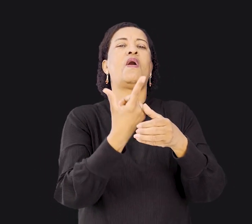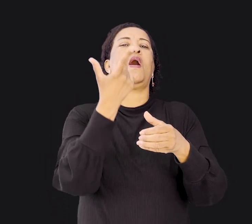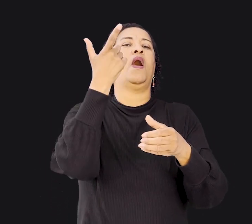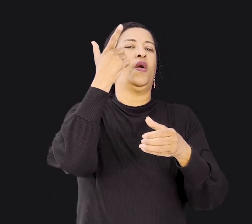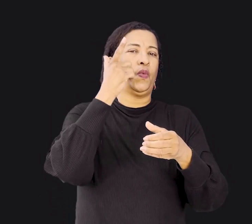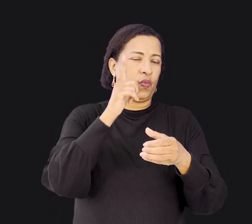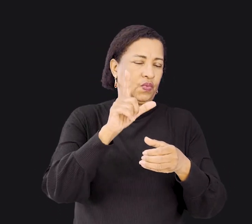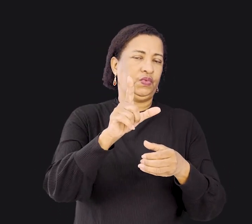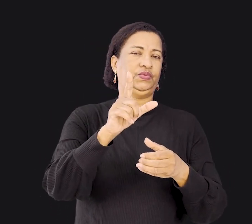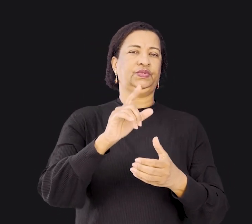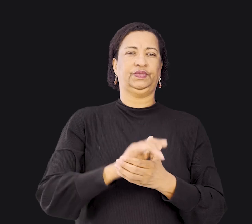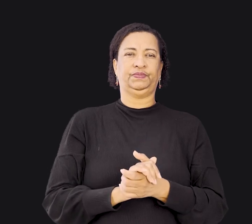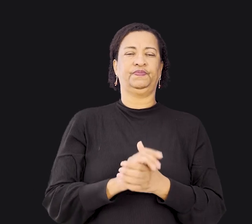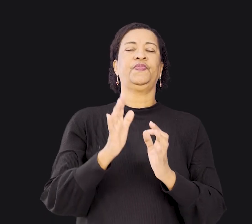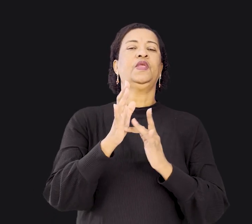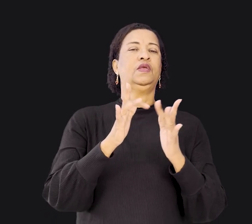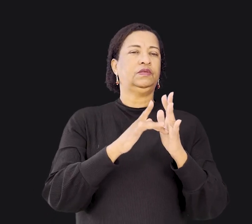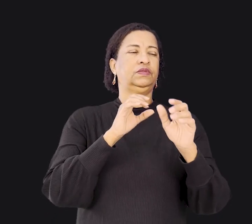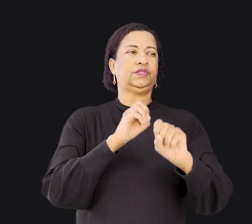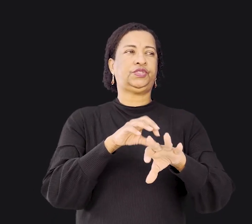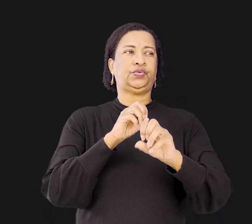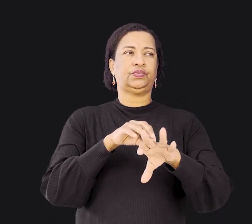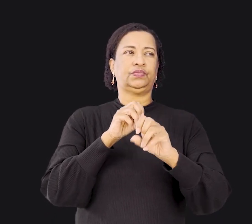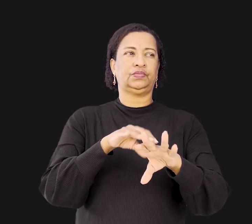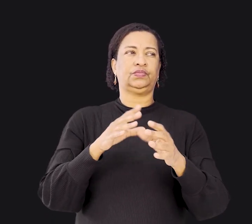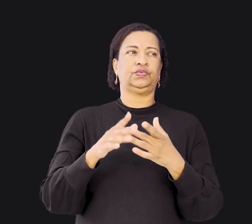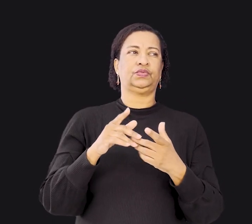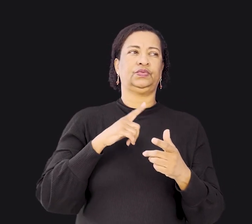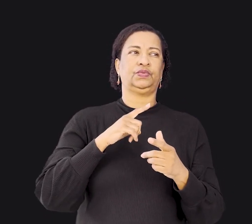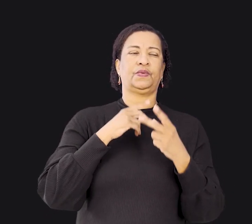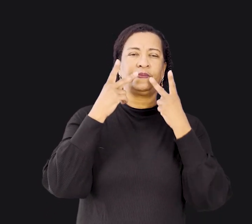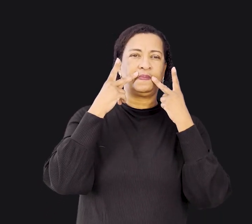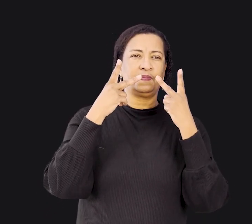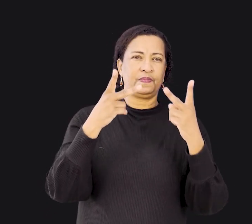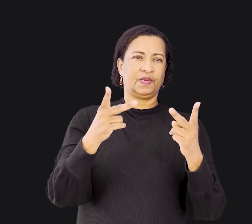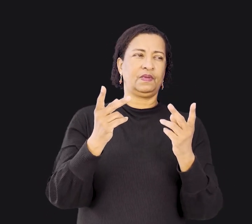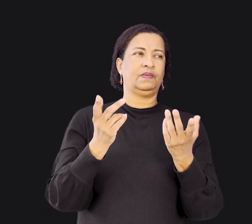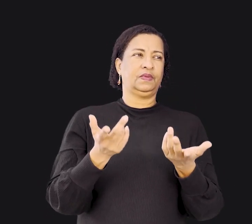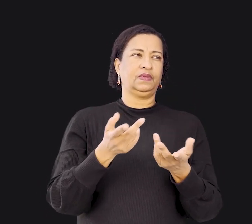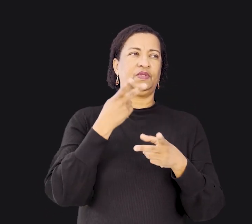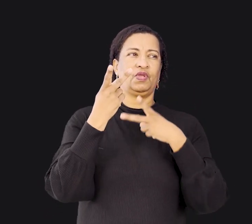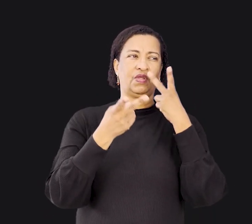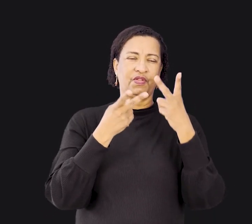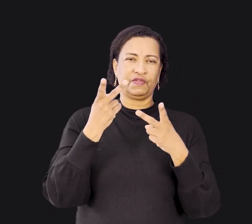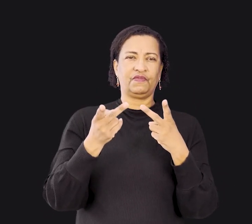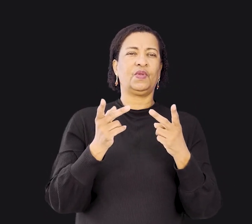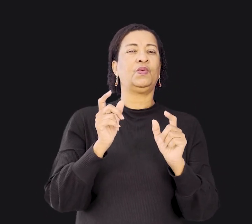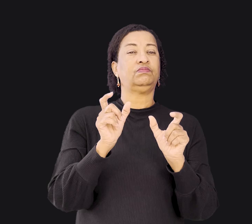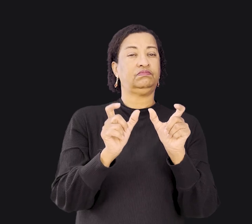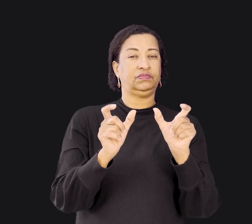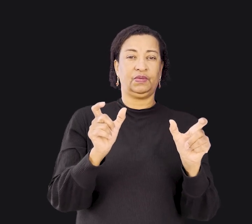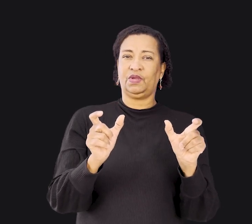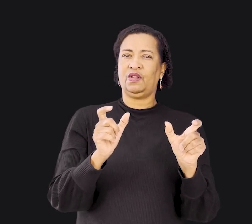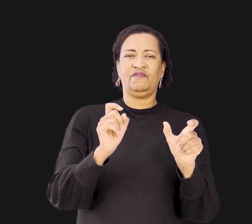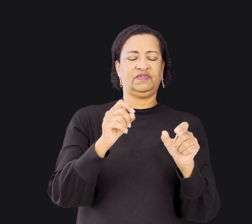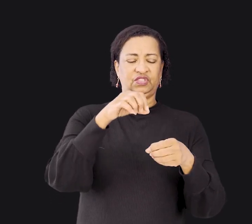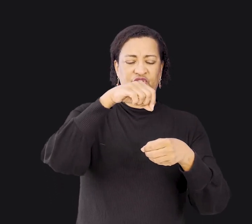daninhas. Jesus ensinou a aplicar esta parábola. Ele diz que a palavra não produzirá qualquer fruto até que penetre